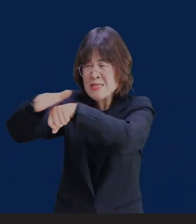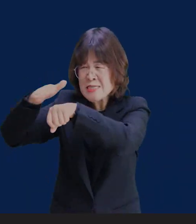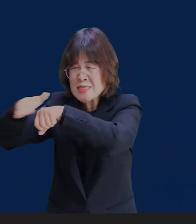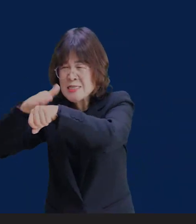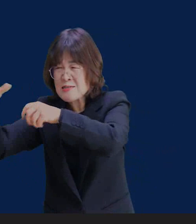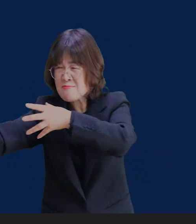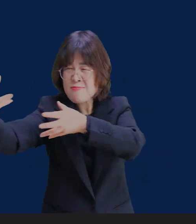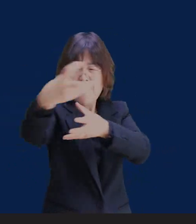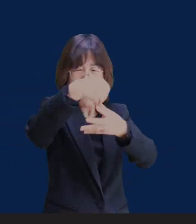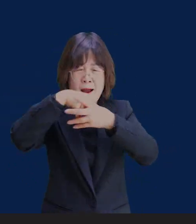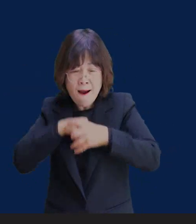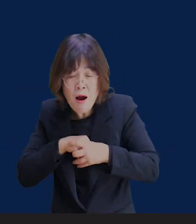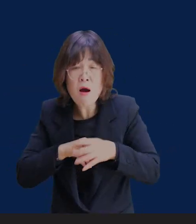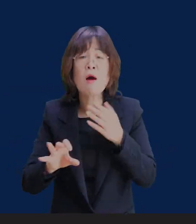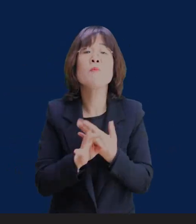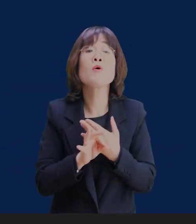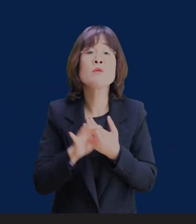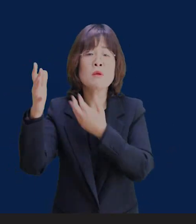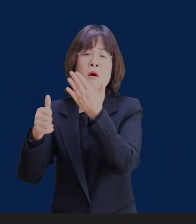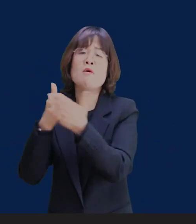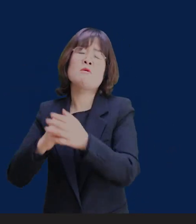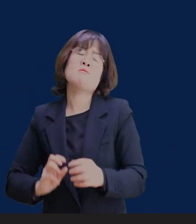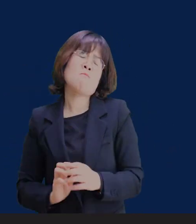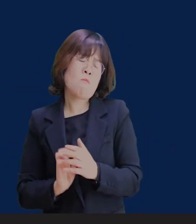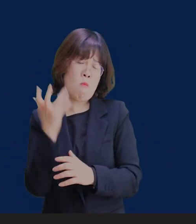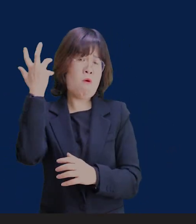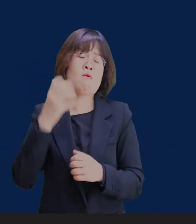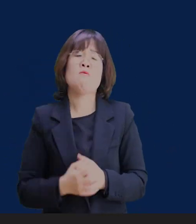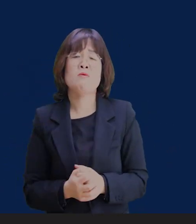가치들로 가득할 때 우리 하나님은 분노하십니다.